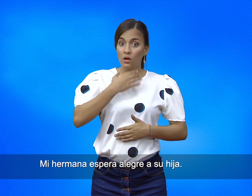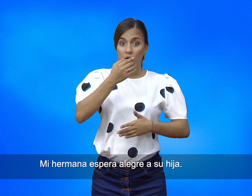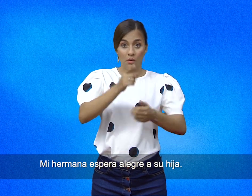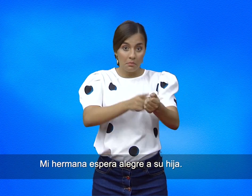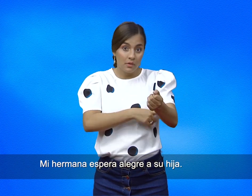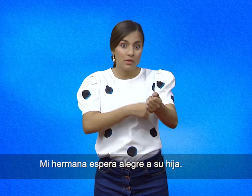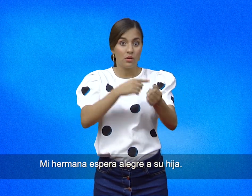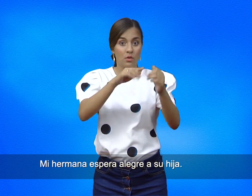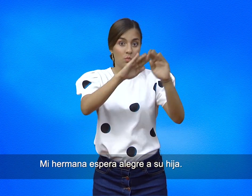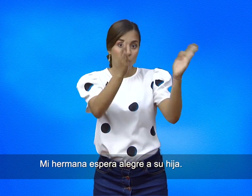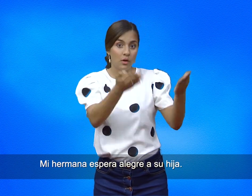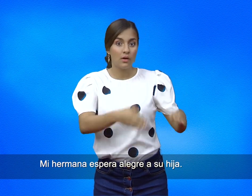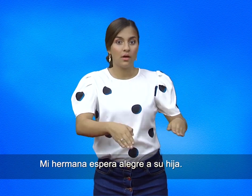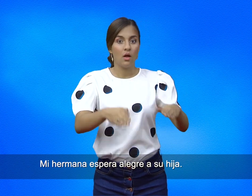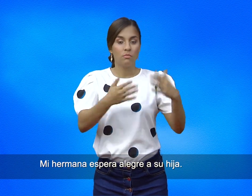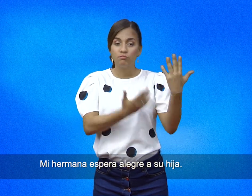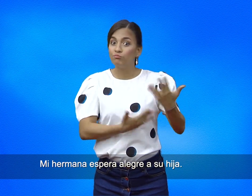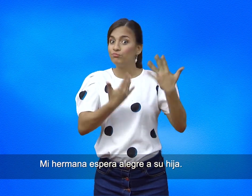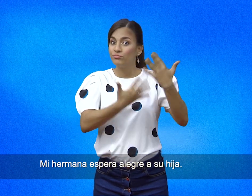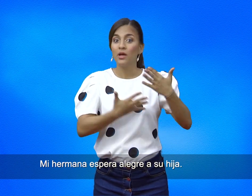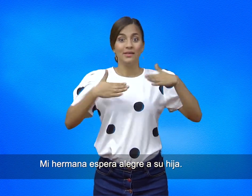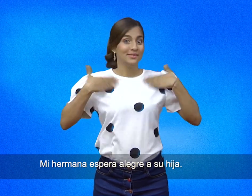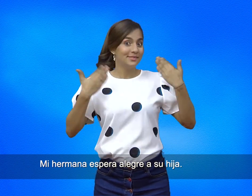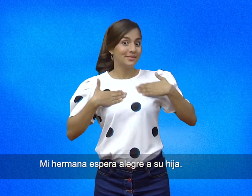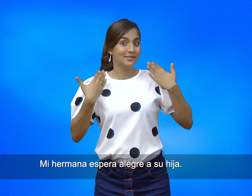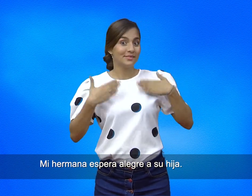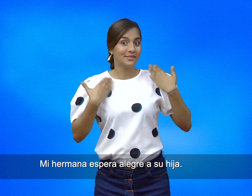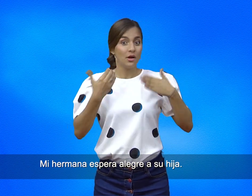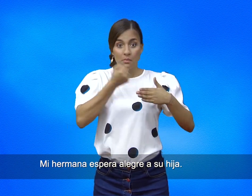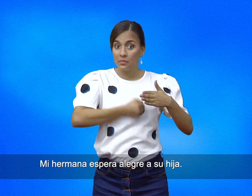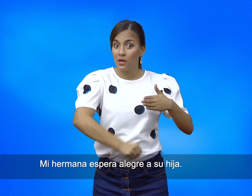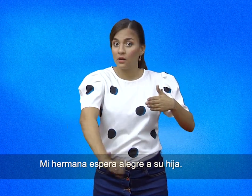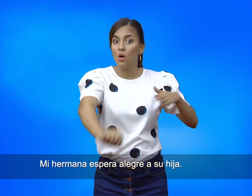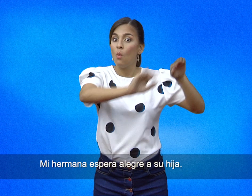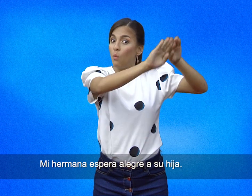Mi hermana espera alegre a su hija.